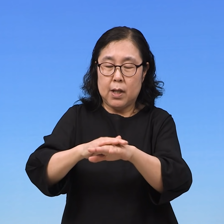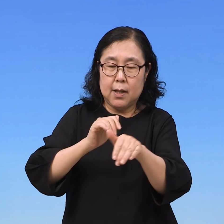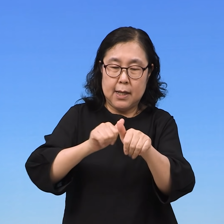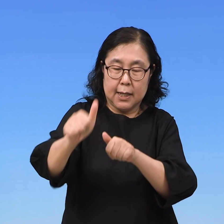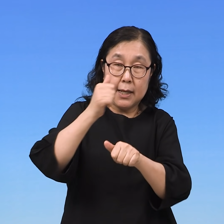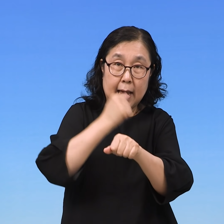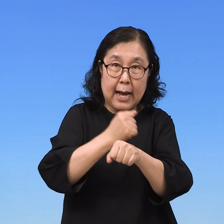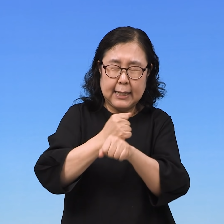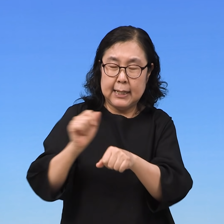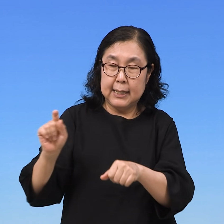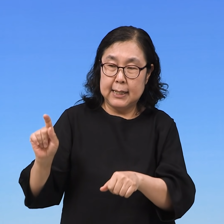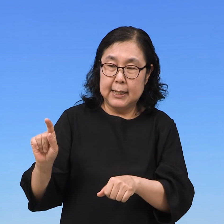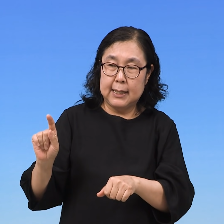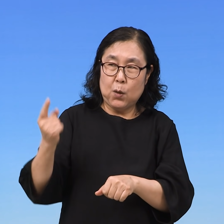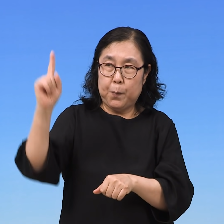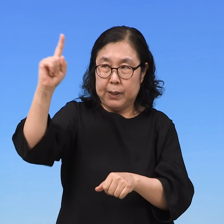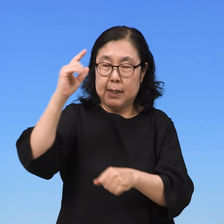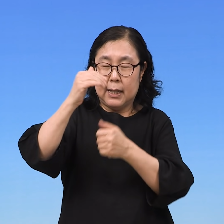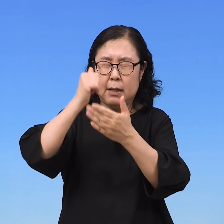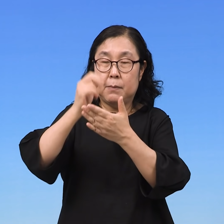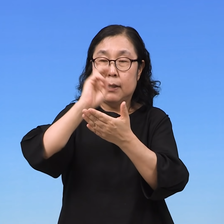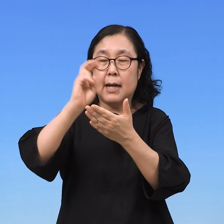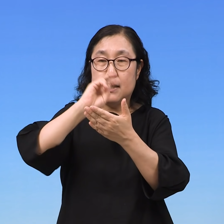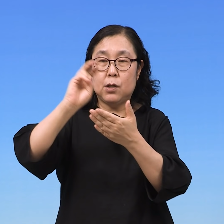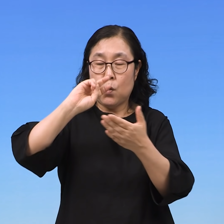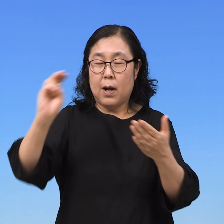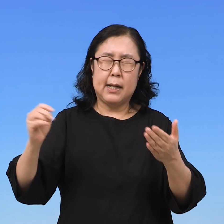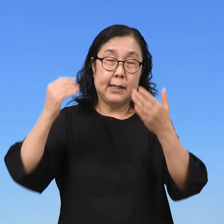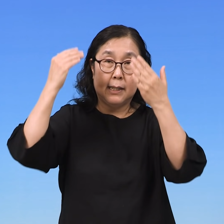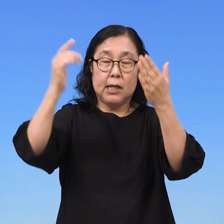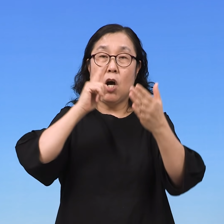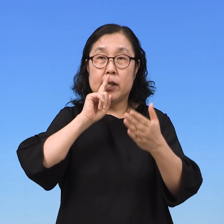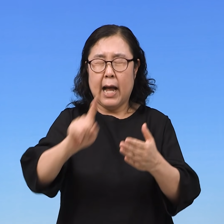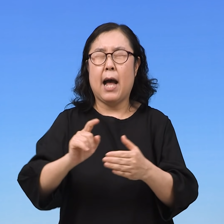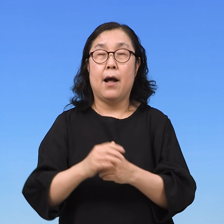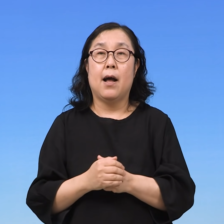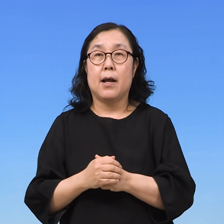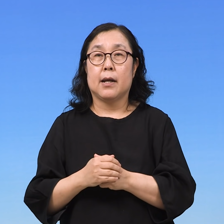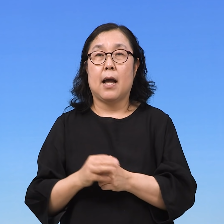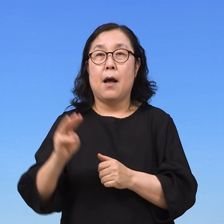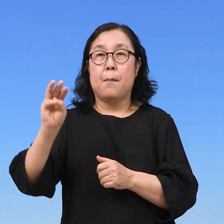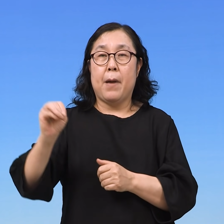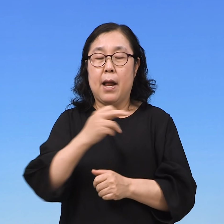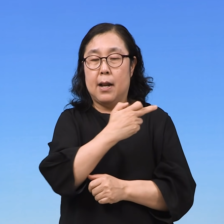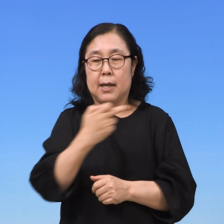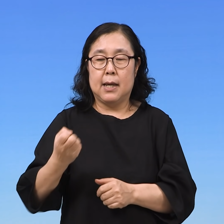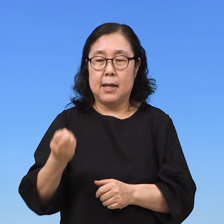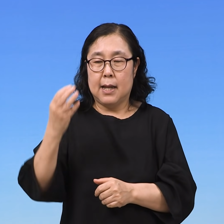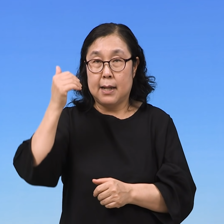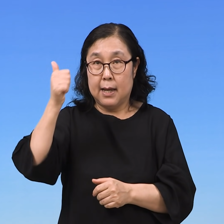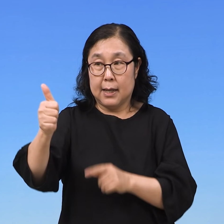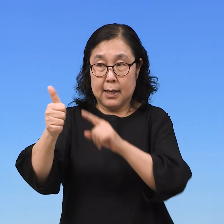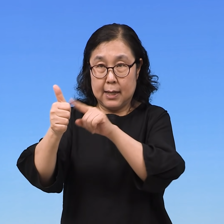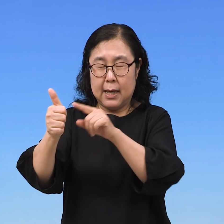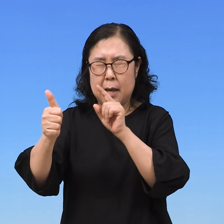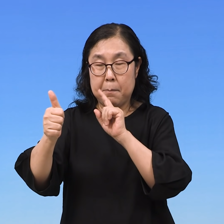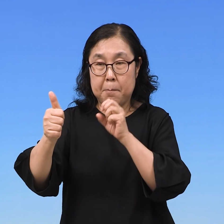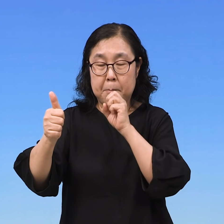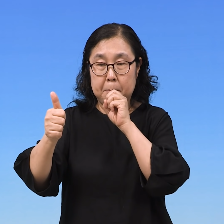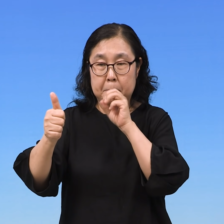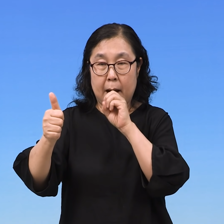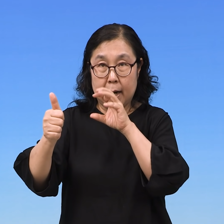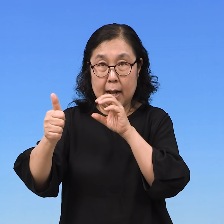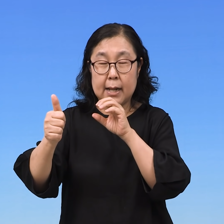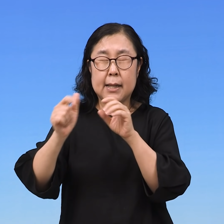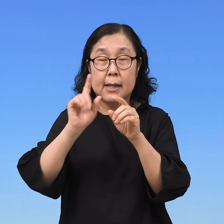붙이신 지극히 높으신 하나님을 찬송할지로다. 멜기세덱이 이런 권면을 하니까 아브라함이 그